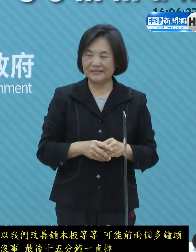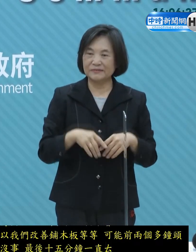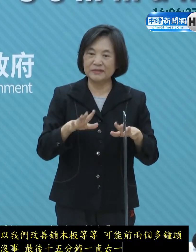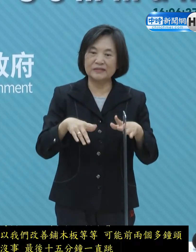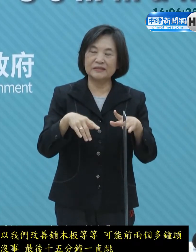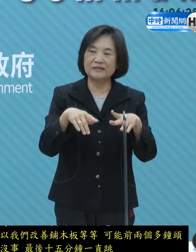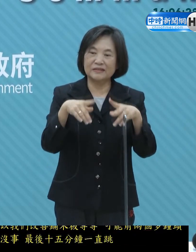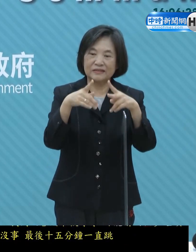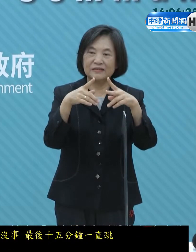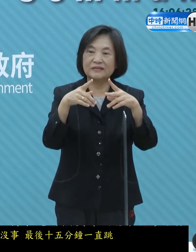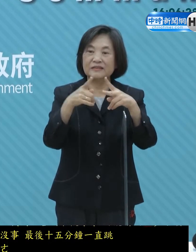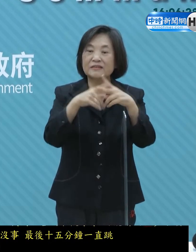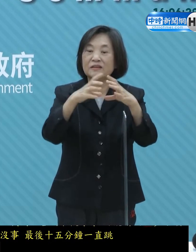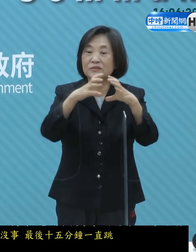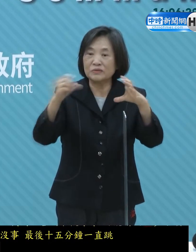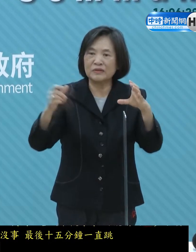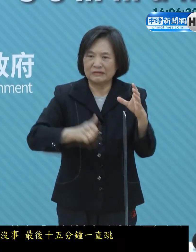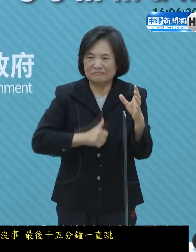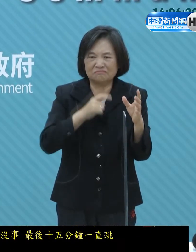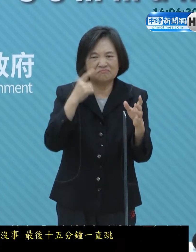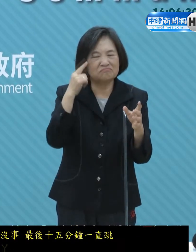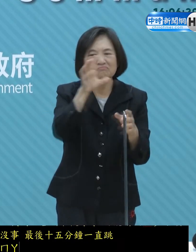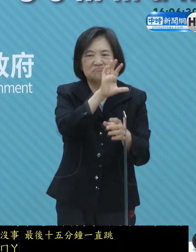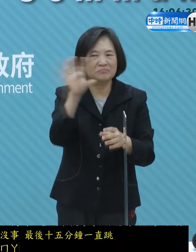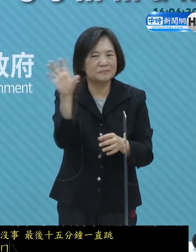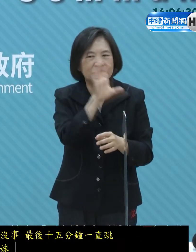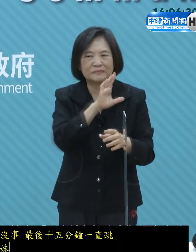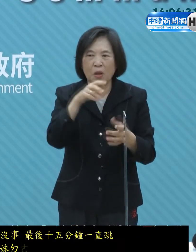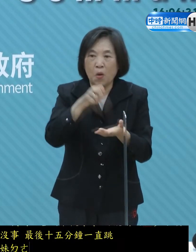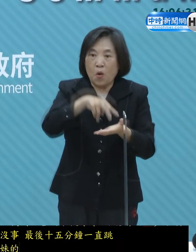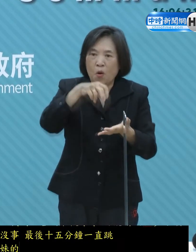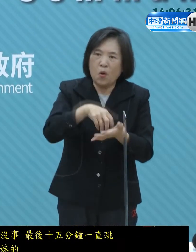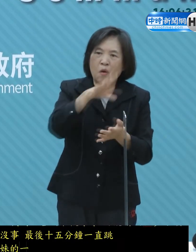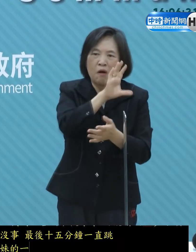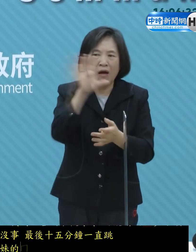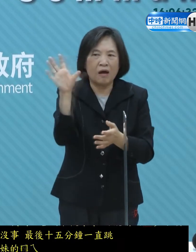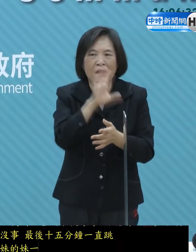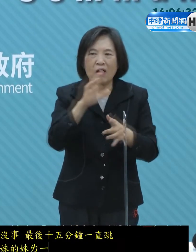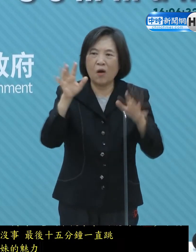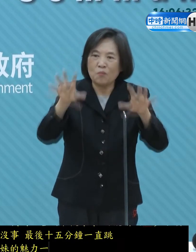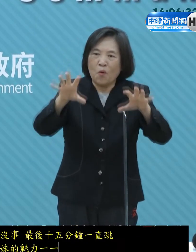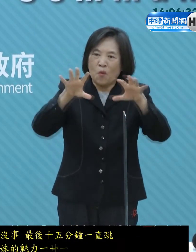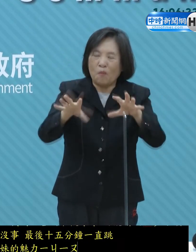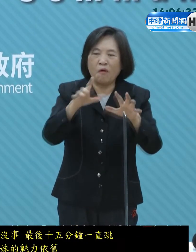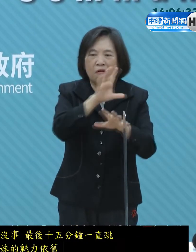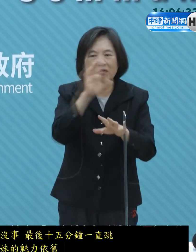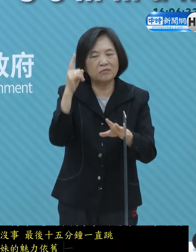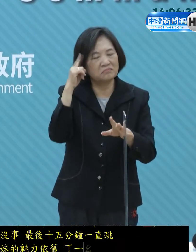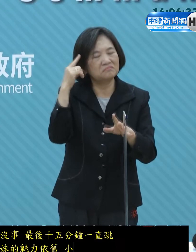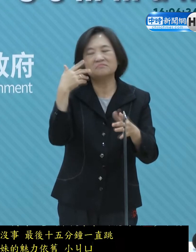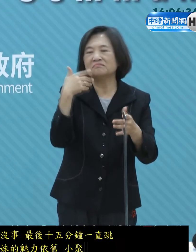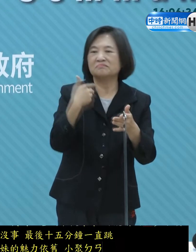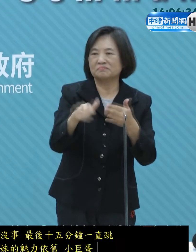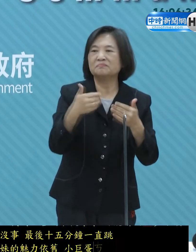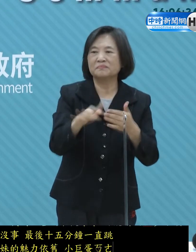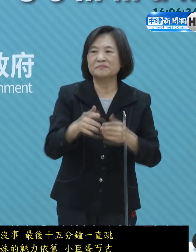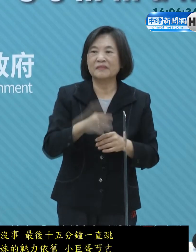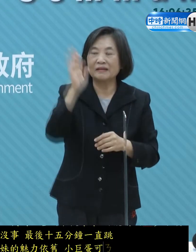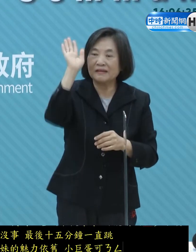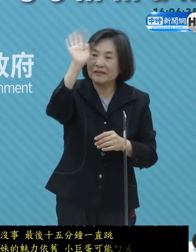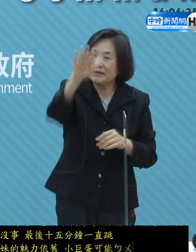蛋真的就是不适合演唱这一种，要很嗨要跳，这没办法，所以。所以